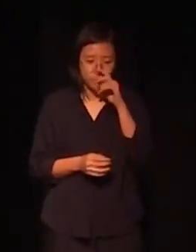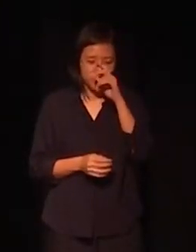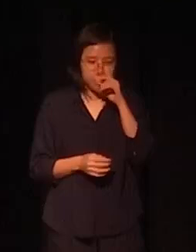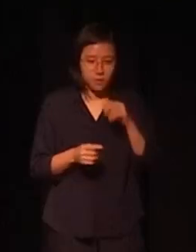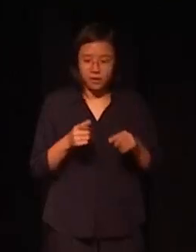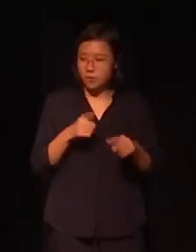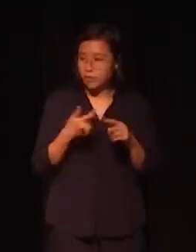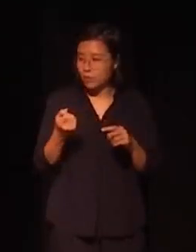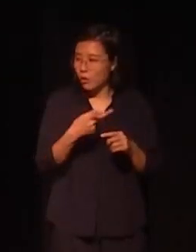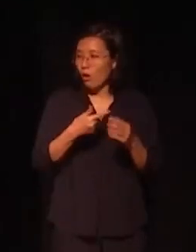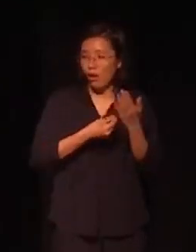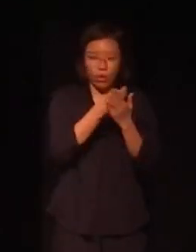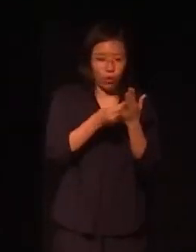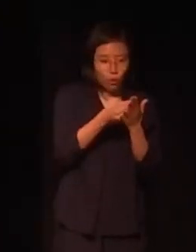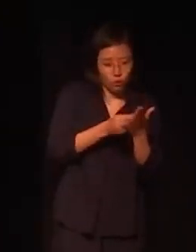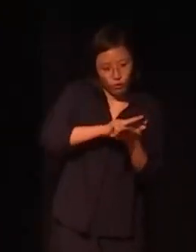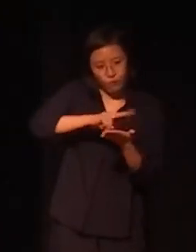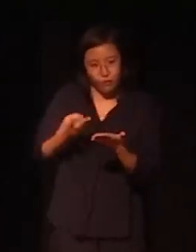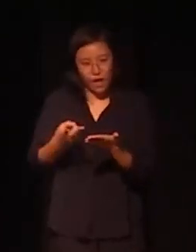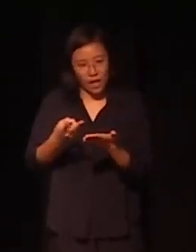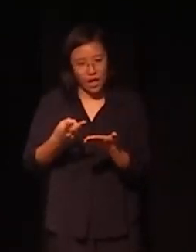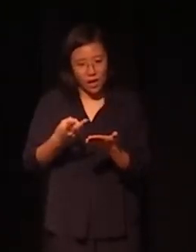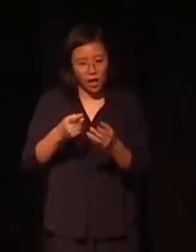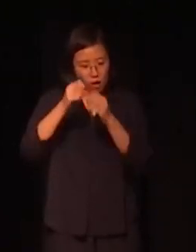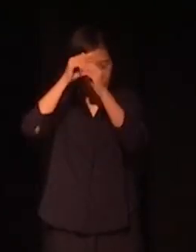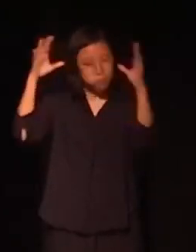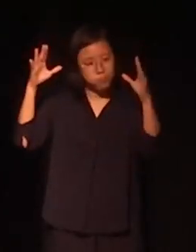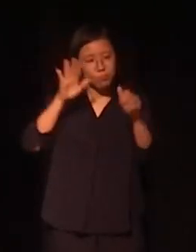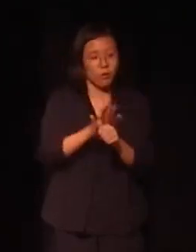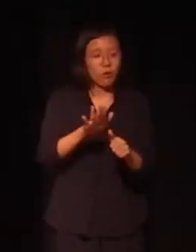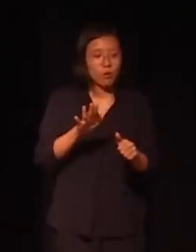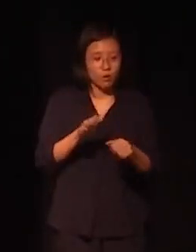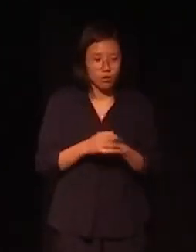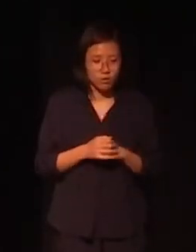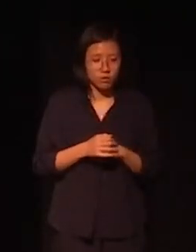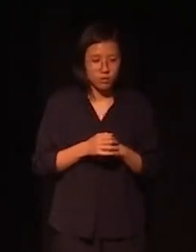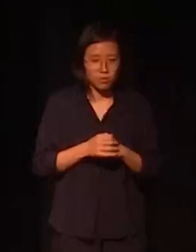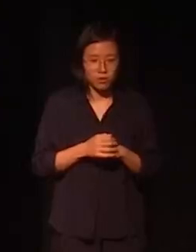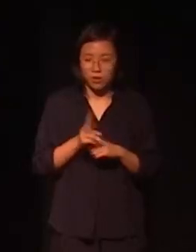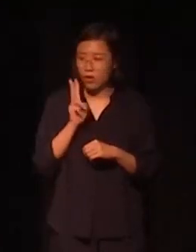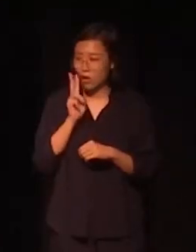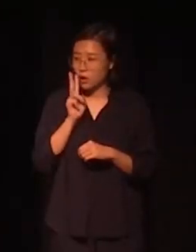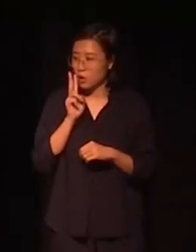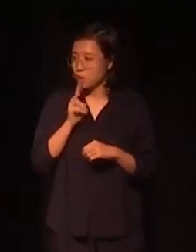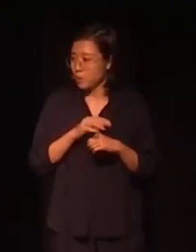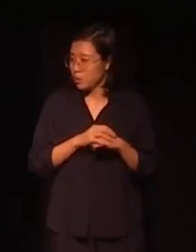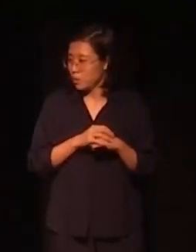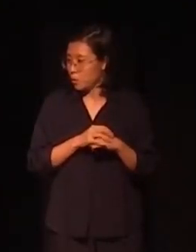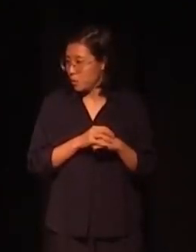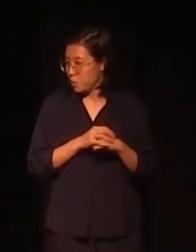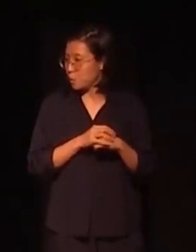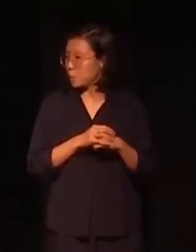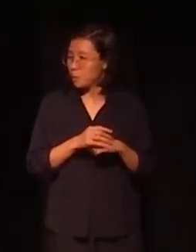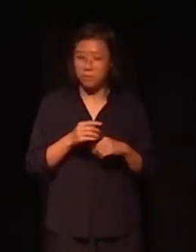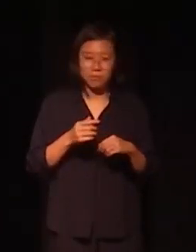conversion method. We often, when we go to a fish, we often have this 金华入素鸡. What does it